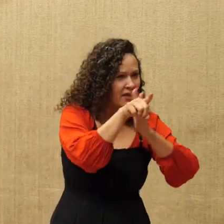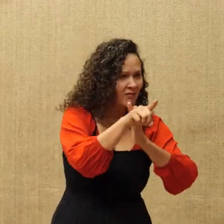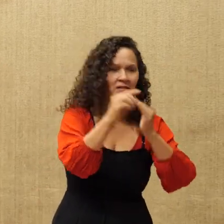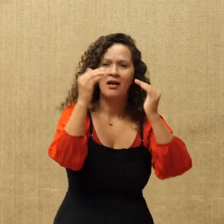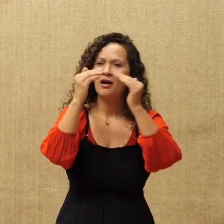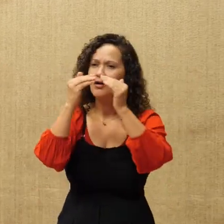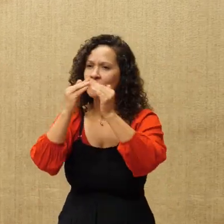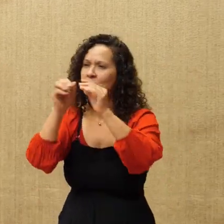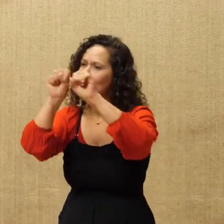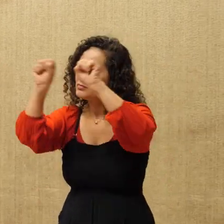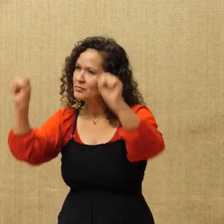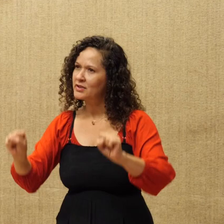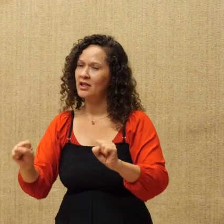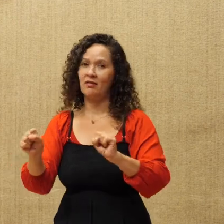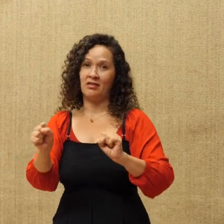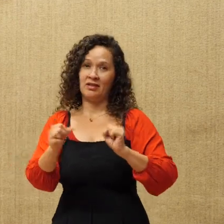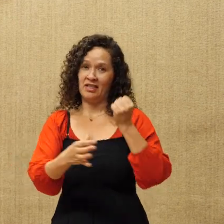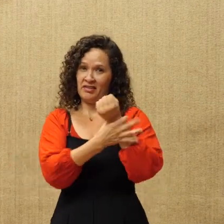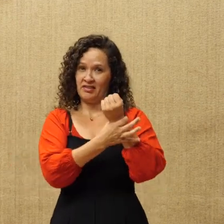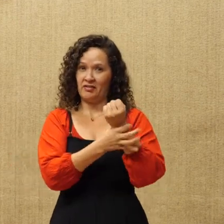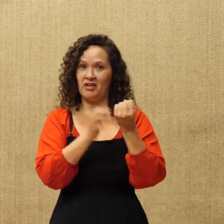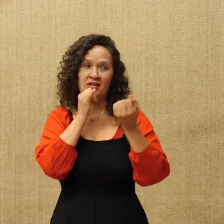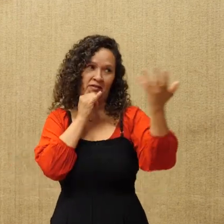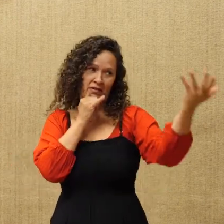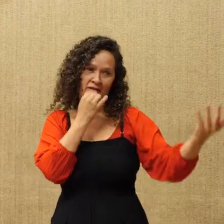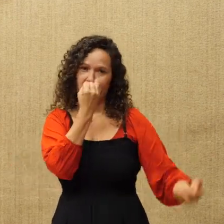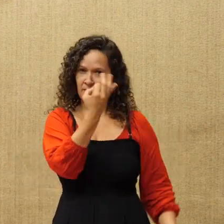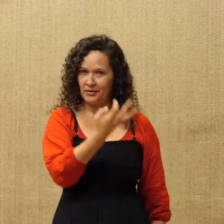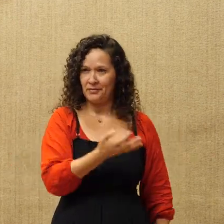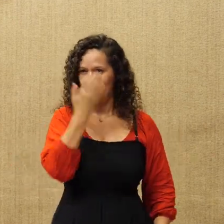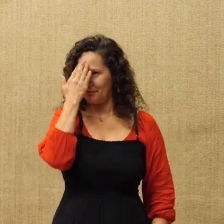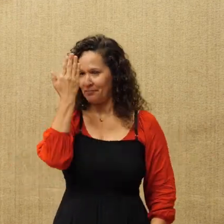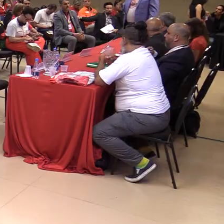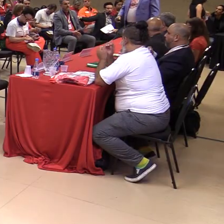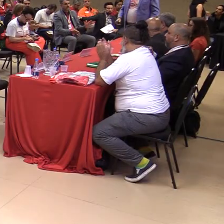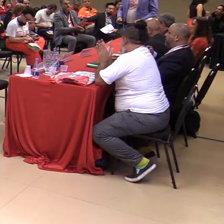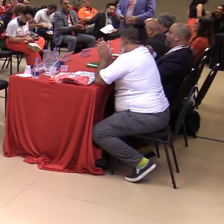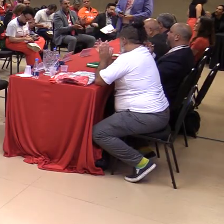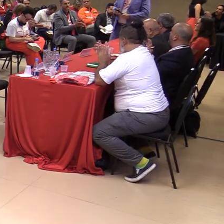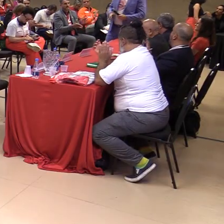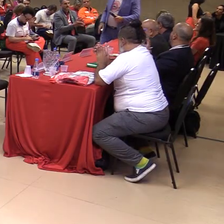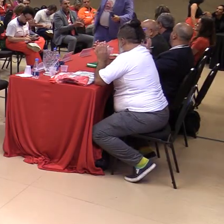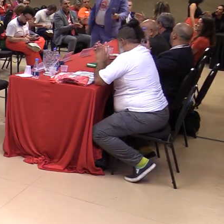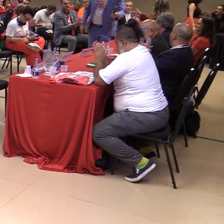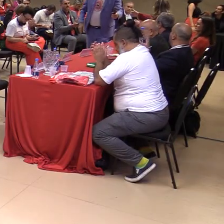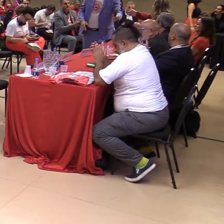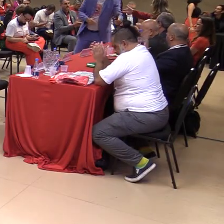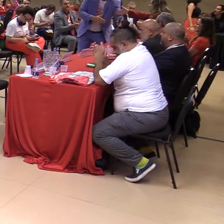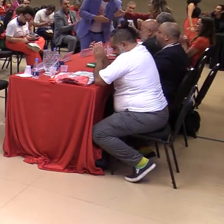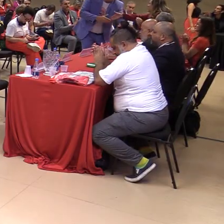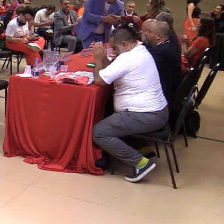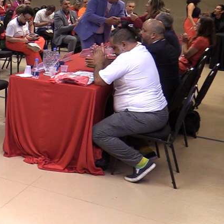um sistema de segurança anacrônico, como bem Mariano disse. Obrigado.